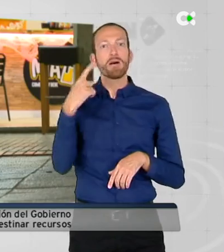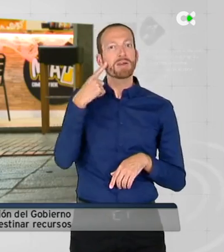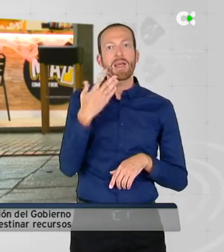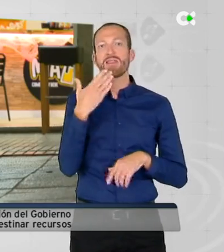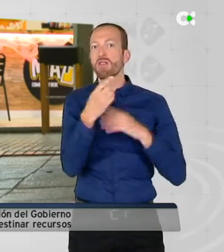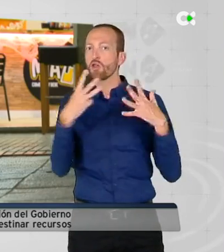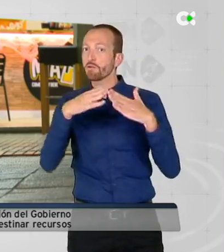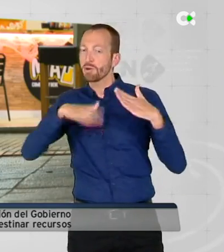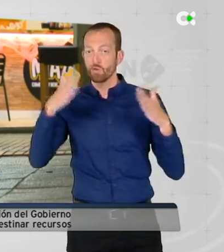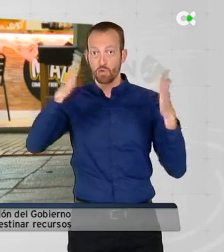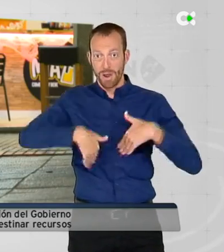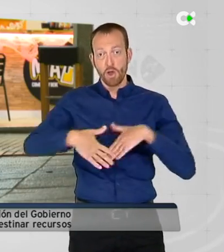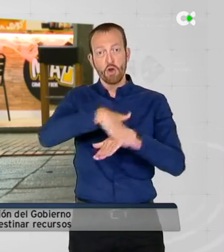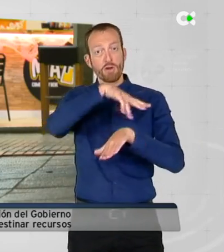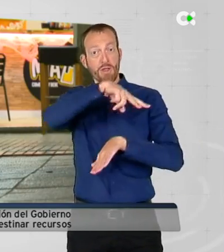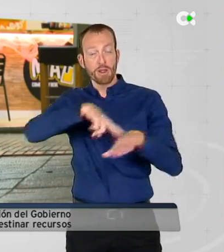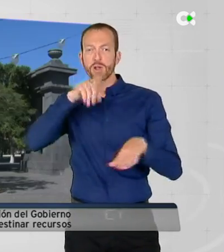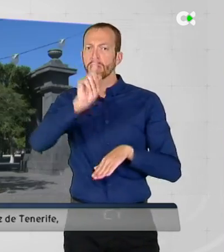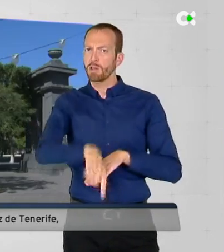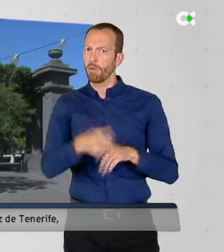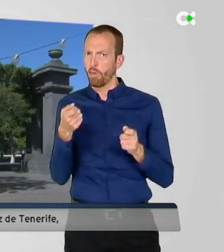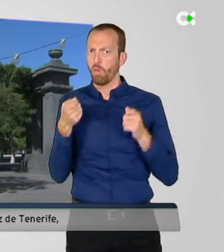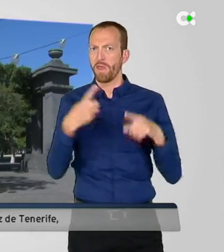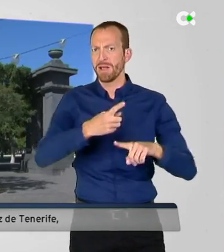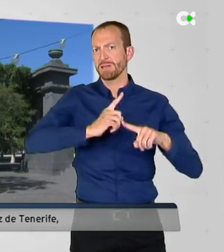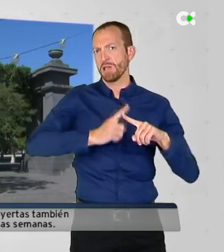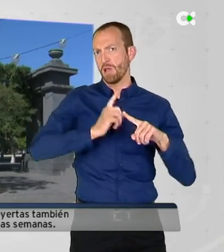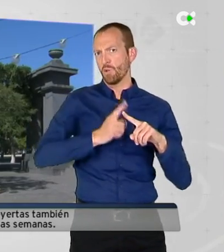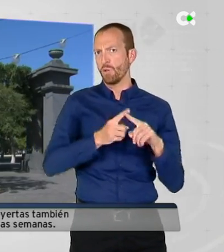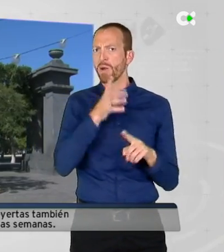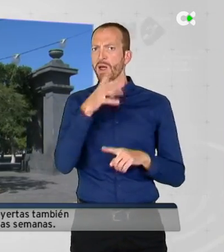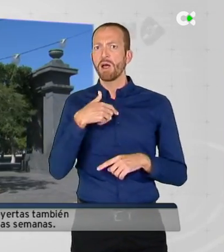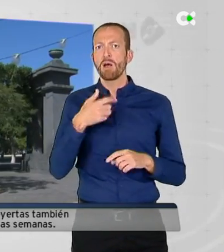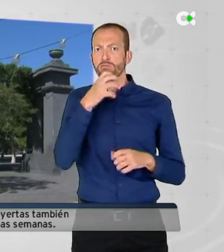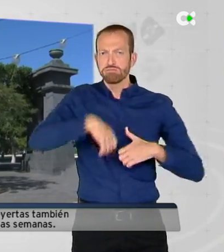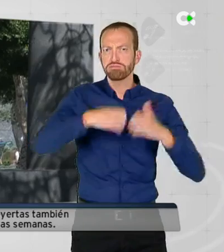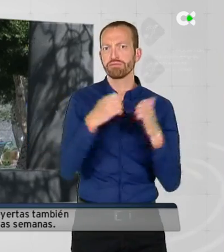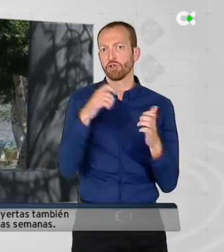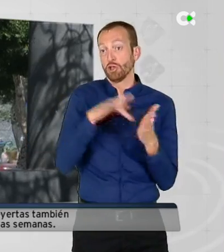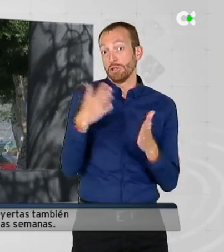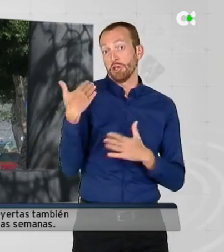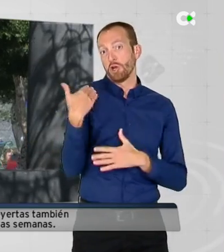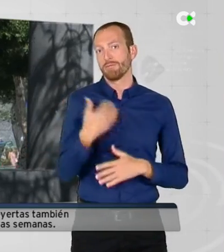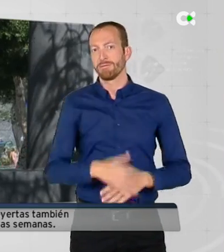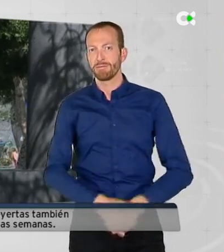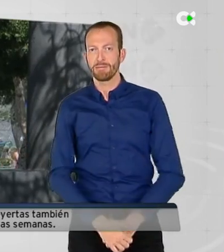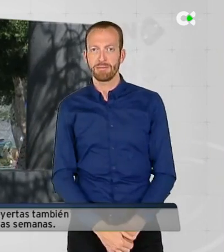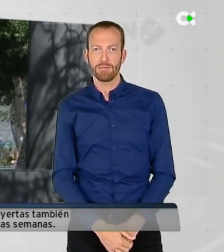La subdelegación del gobierno también va a destinar recursos a Santa Cruz de Tenerife, con algunas reyertas también en las últimas semanas.